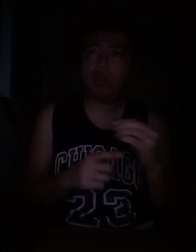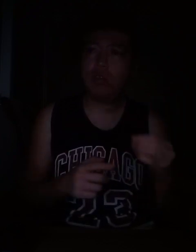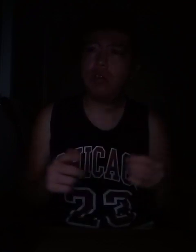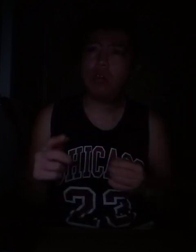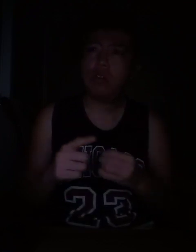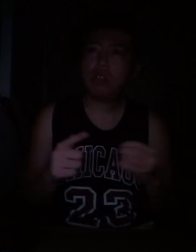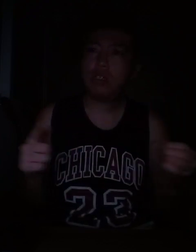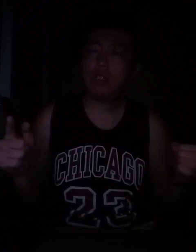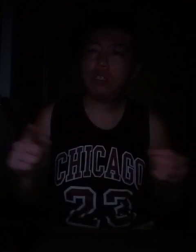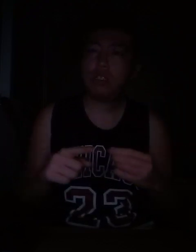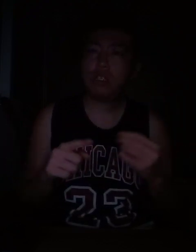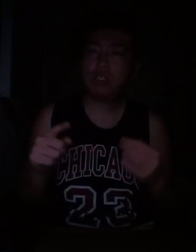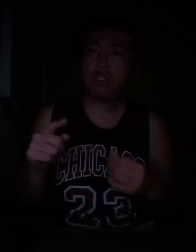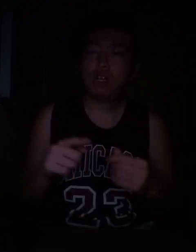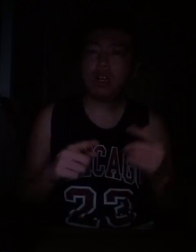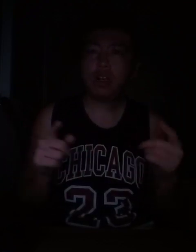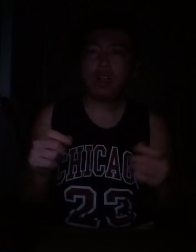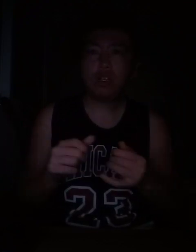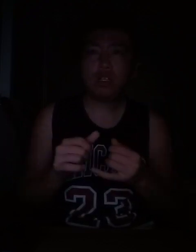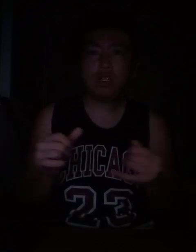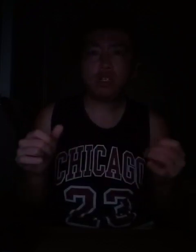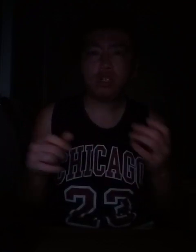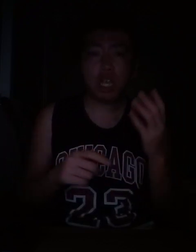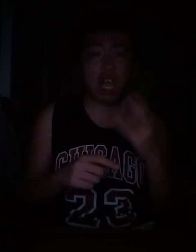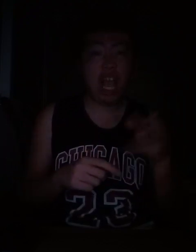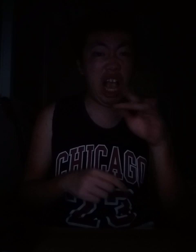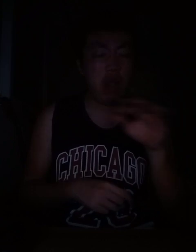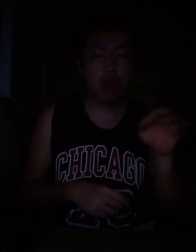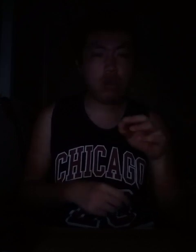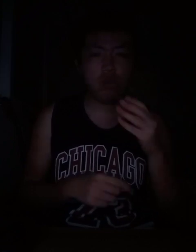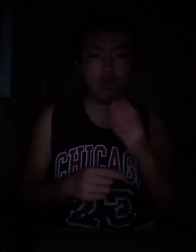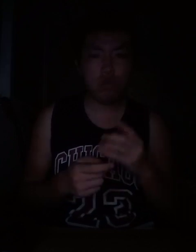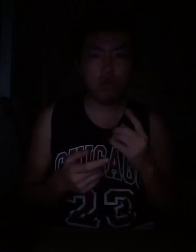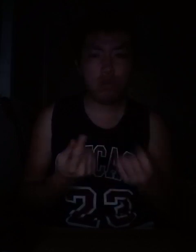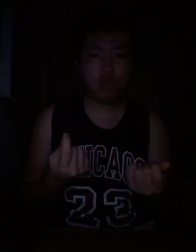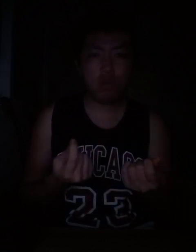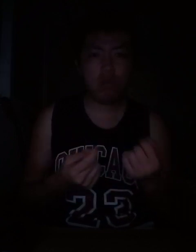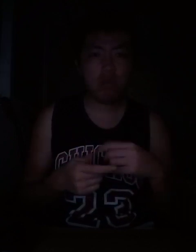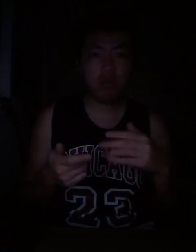신청서를 내면서 공기업 근무 경험을 활용하겠다고 썼는데 그대로 통과됐습니다.